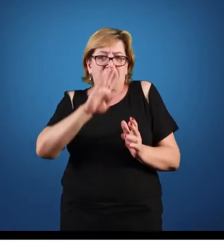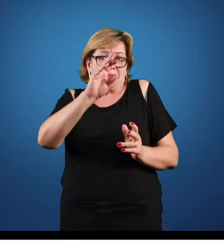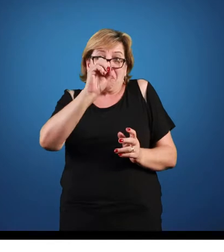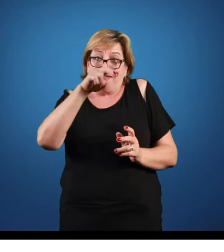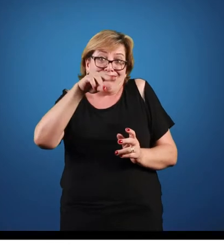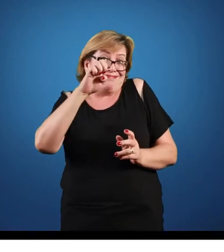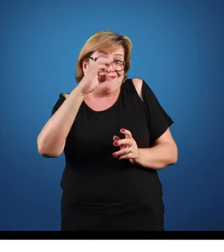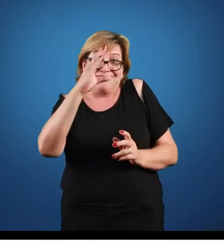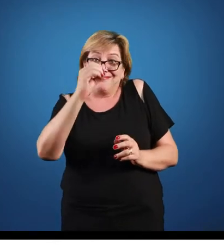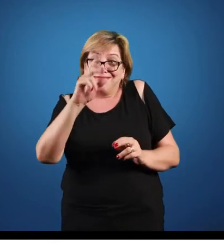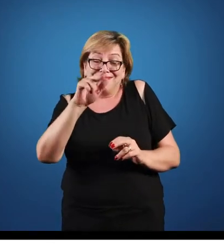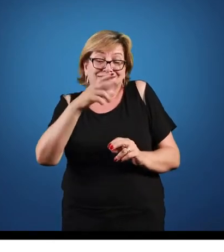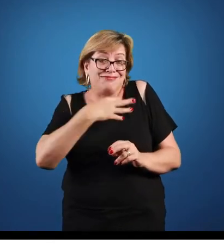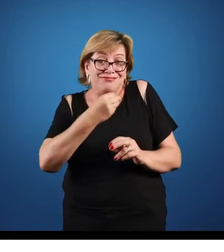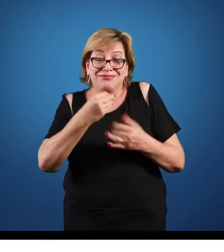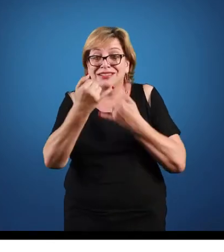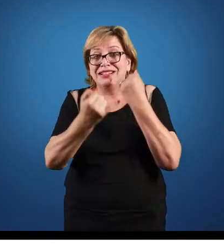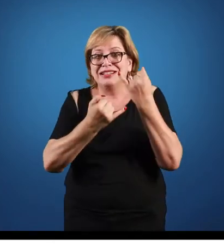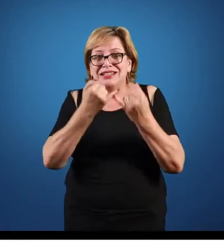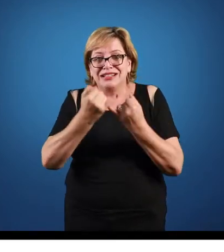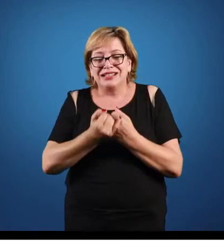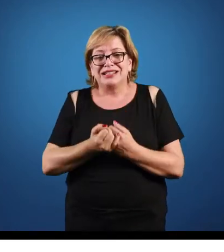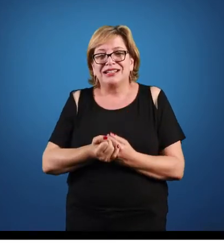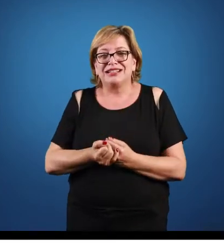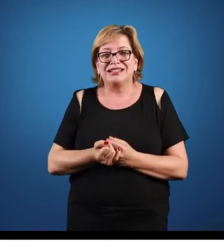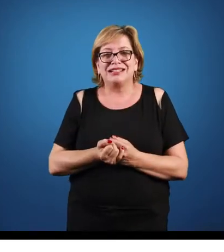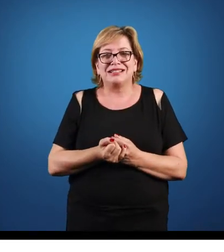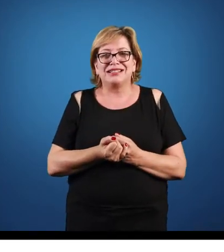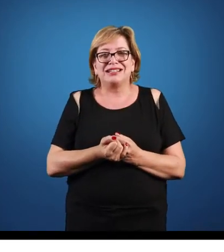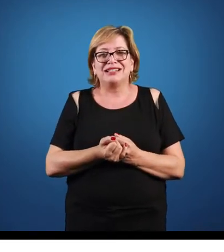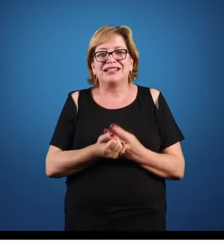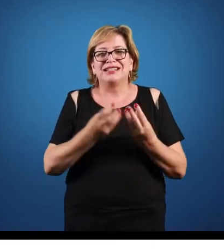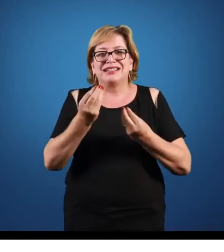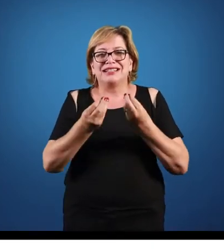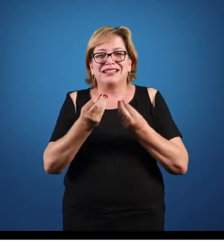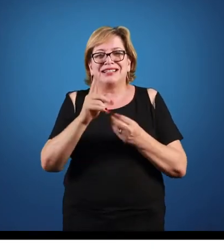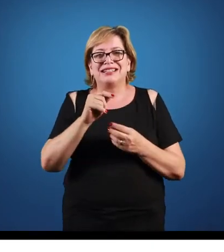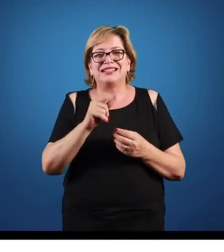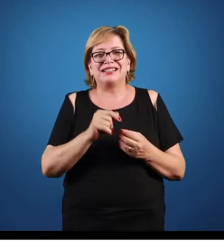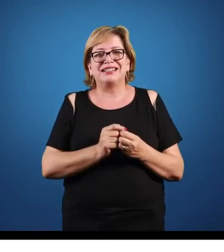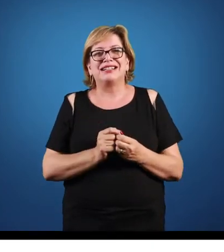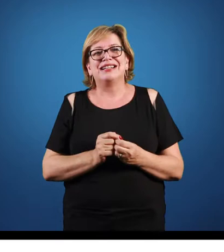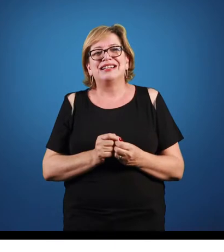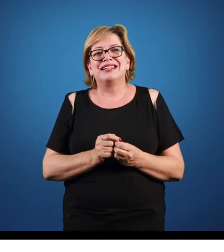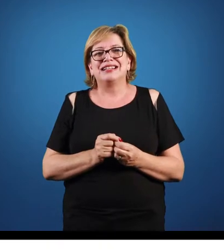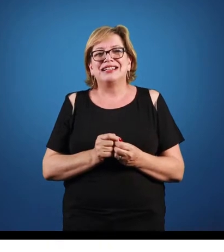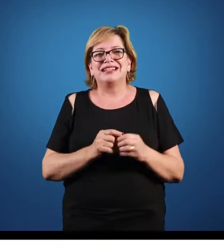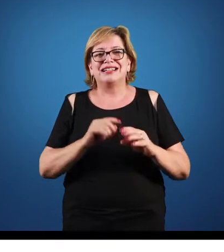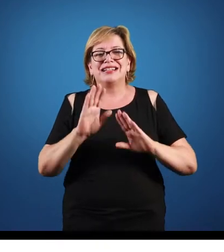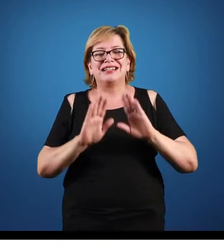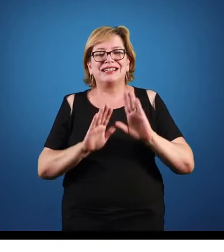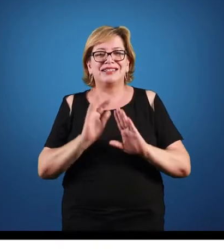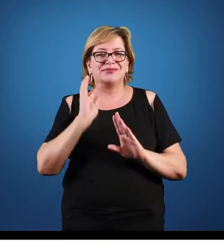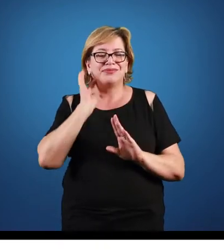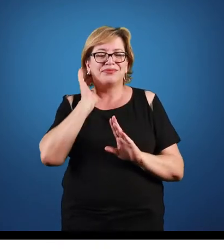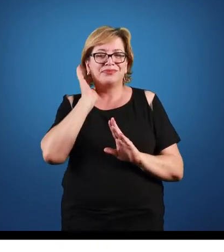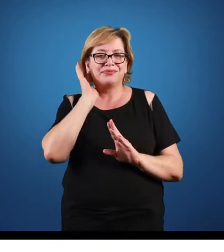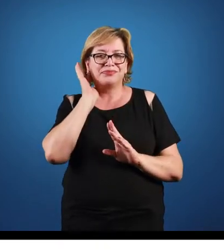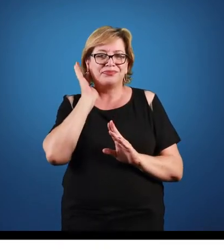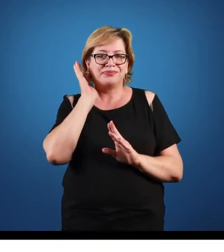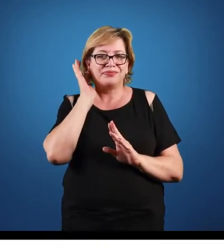mesmo que os seus filhos de vocês brincam na zona - é acto figures né pra ficar mais chique é o então